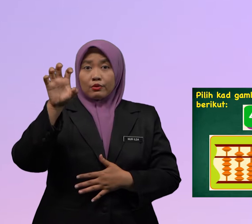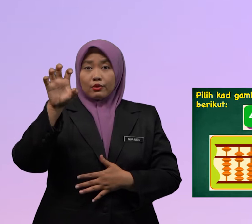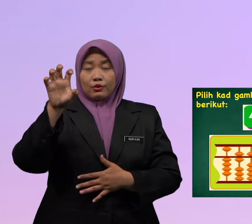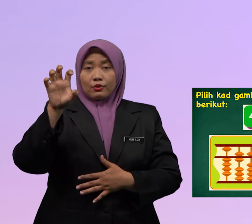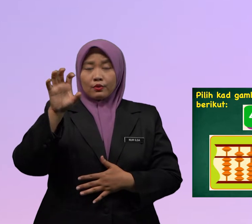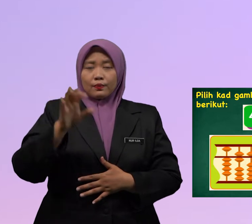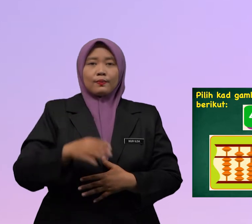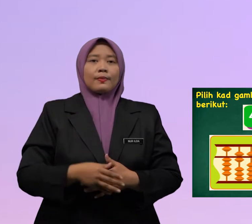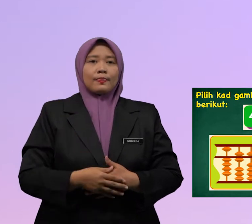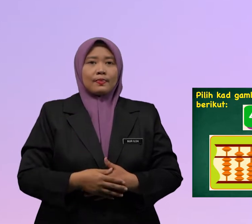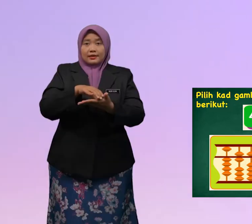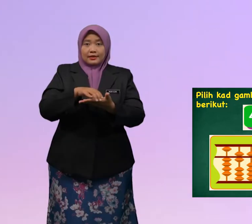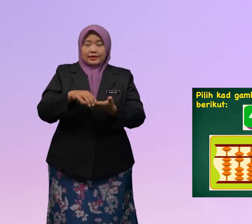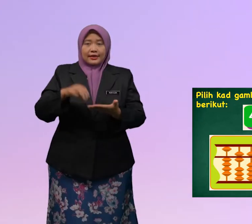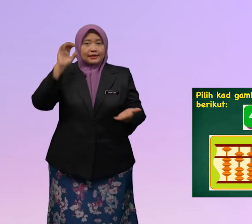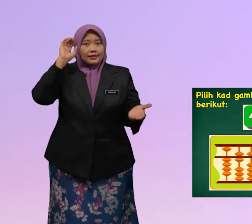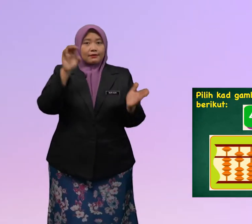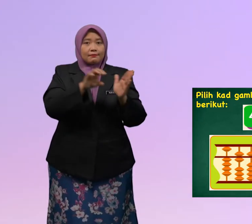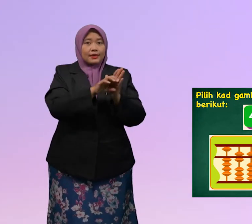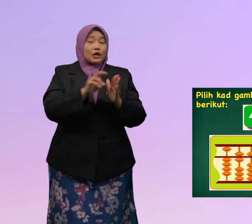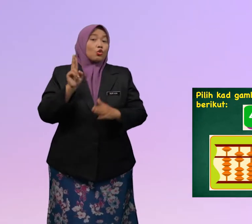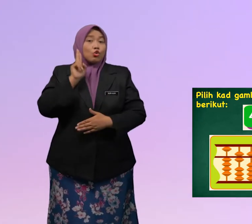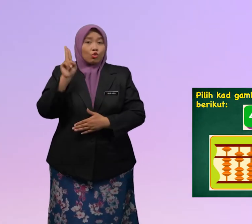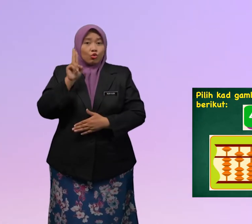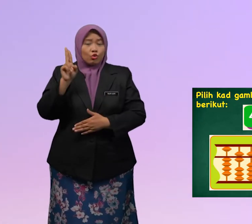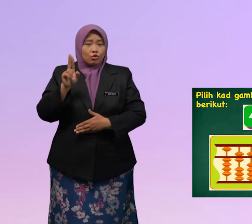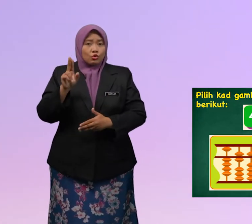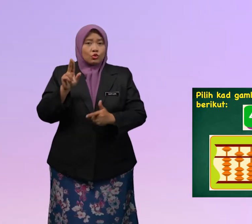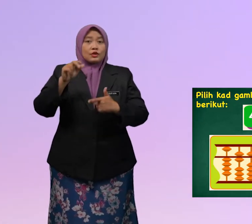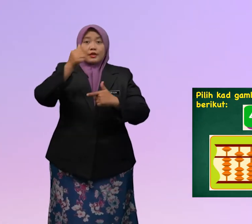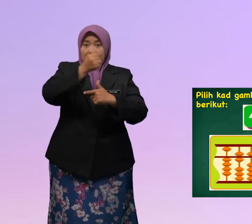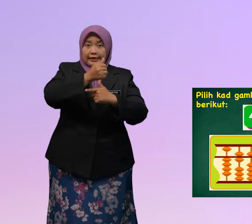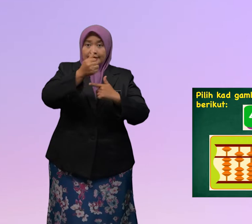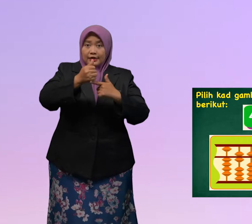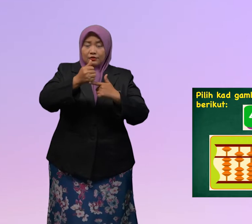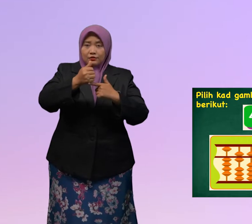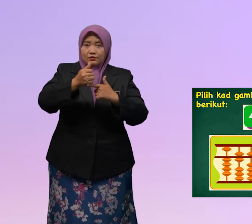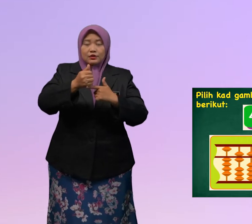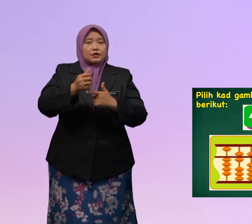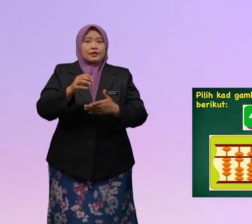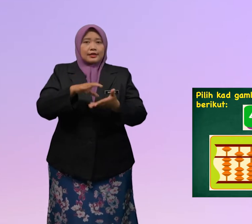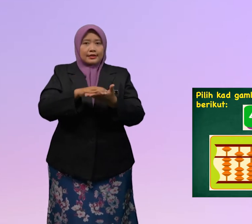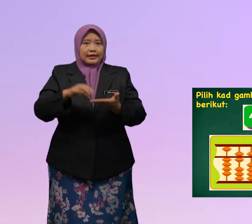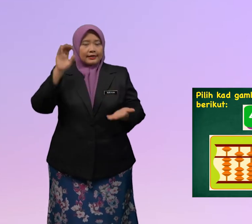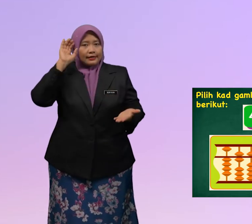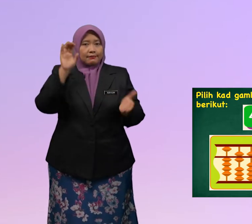4,650? Kad gambar ungu atau kad